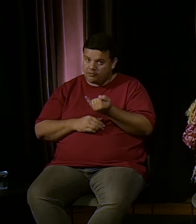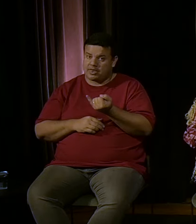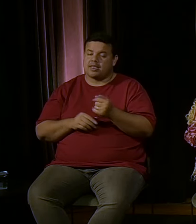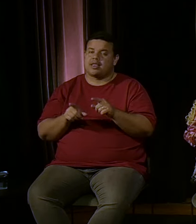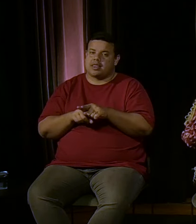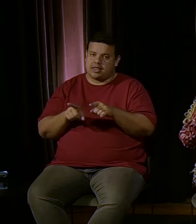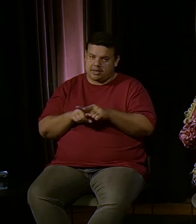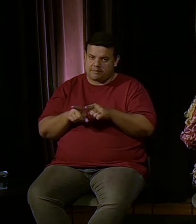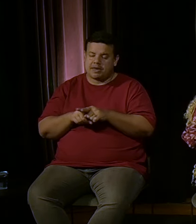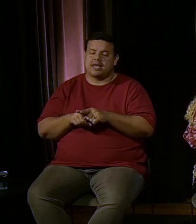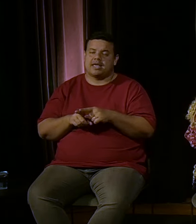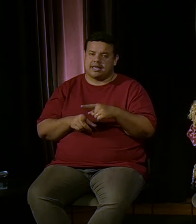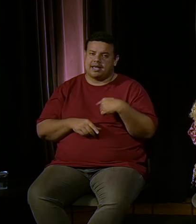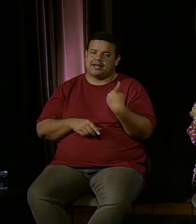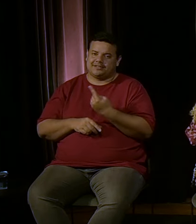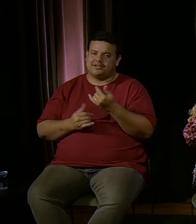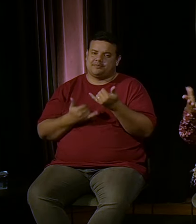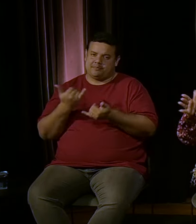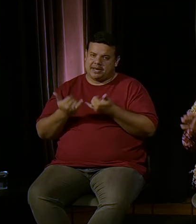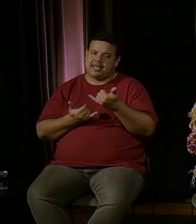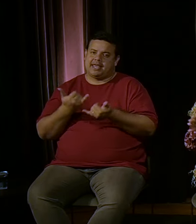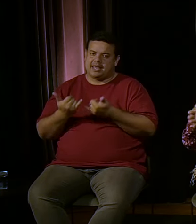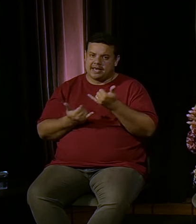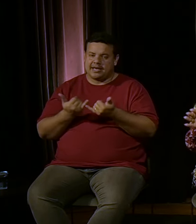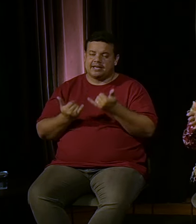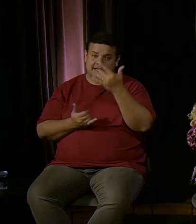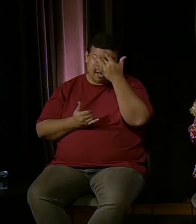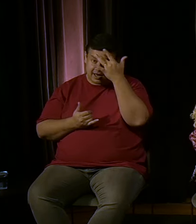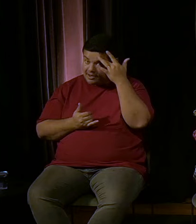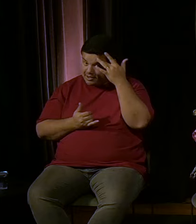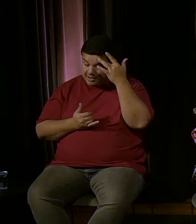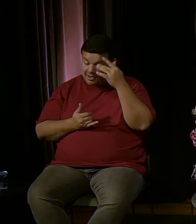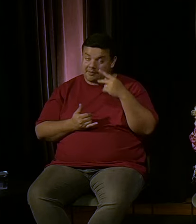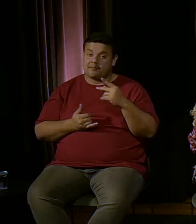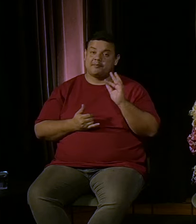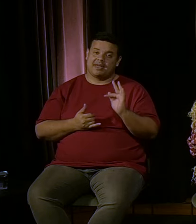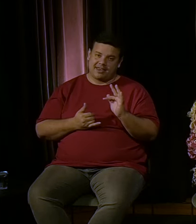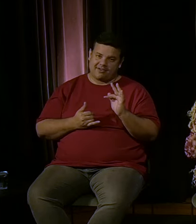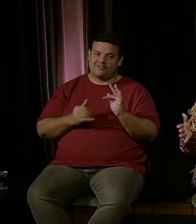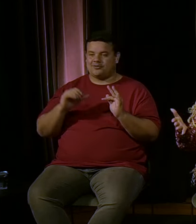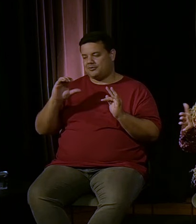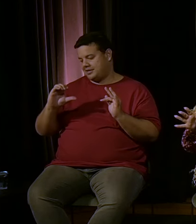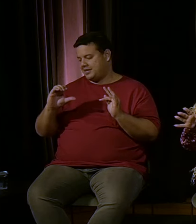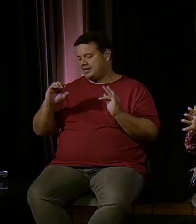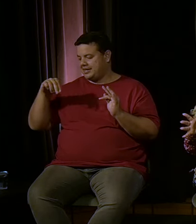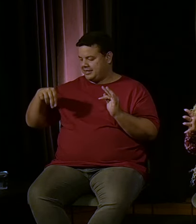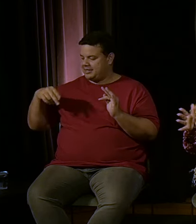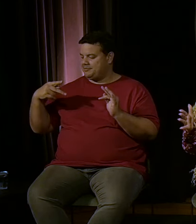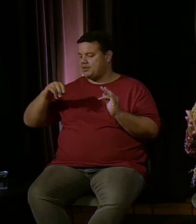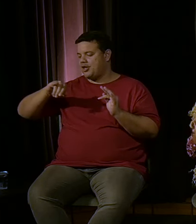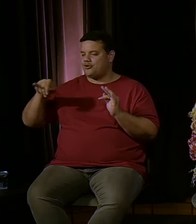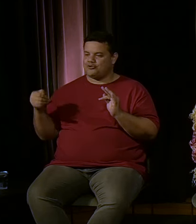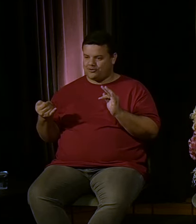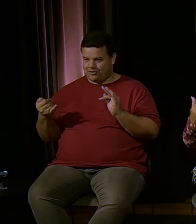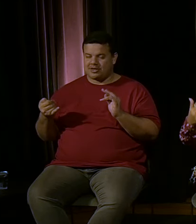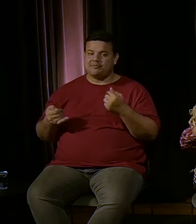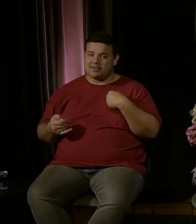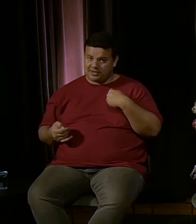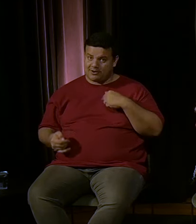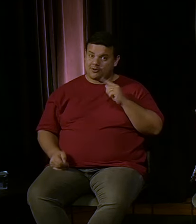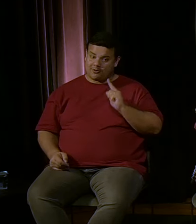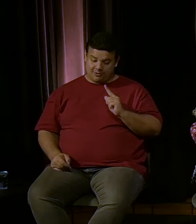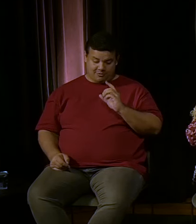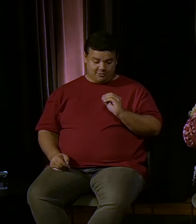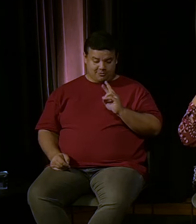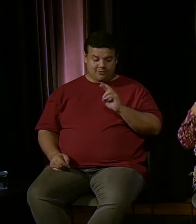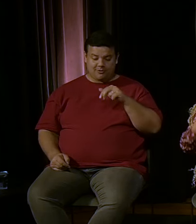coisa que a gente tem, a gente brinca, né? Que a gente tem a pessoa física e tem o CNPJ. Aí falando Lorena, pessoa física, mas também